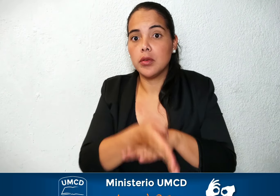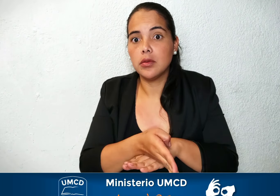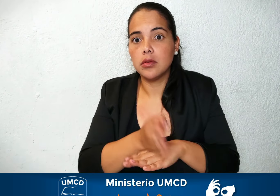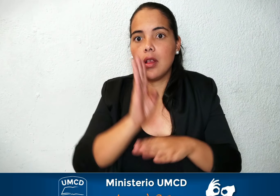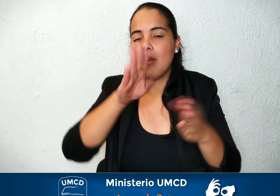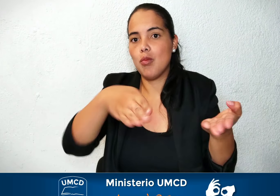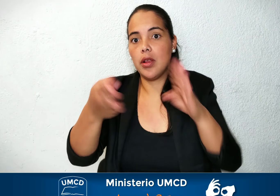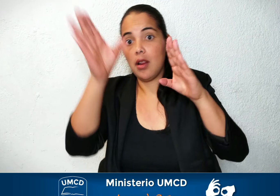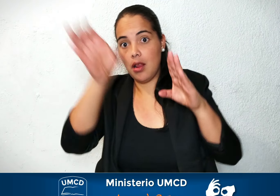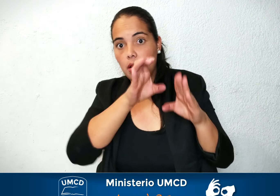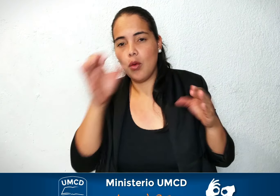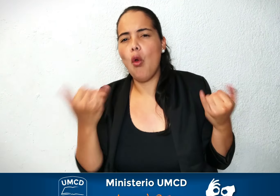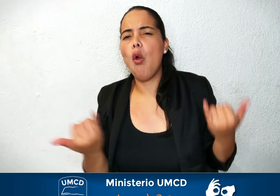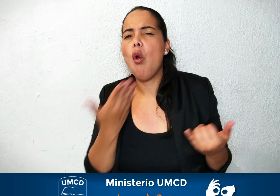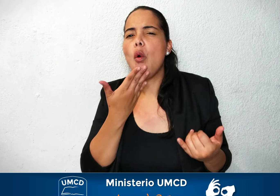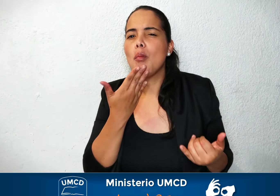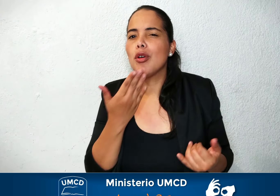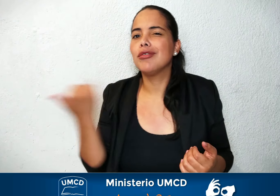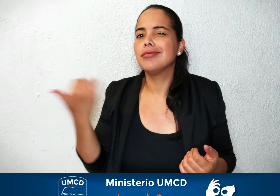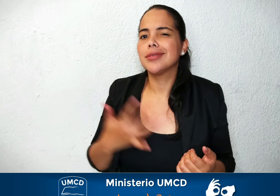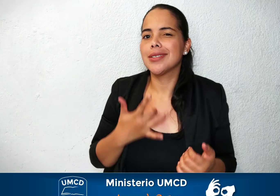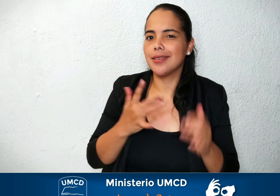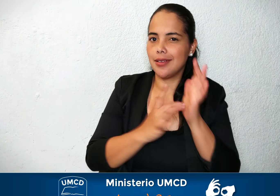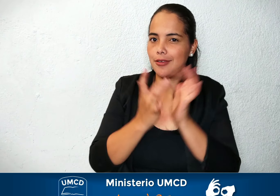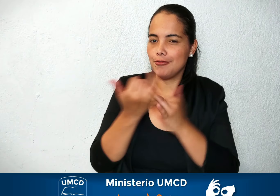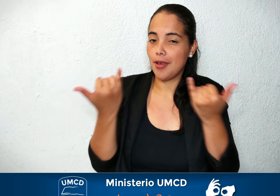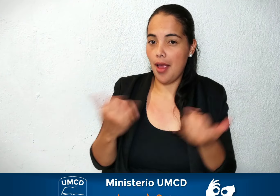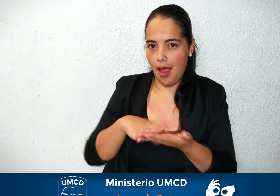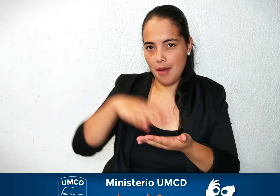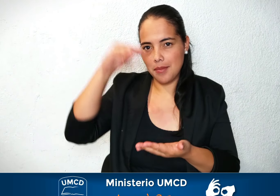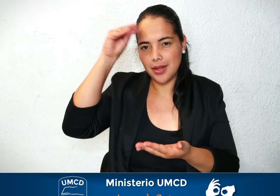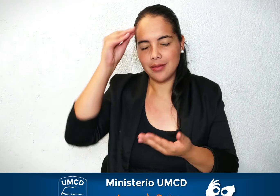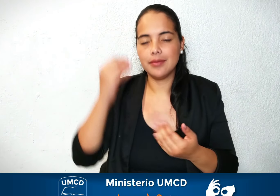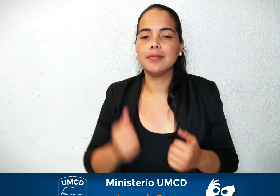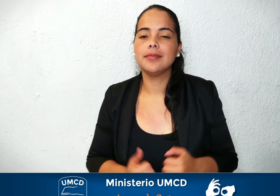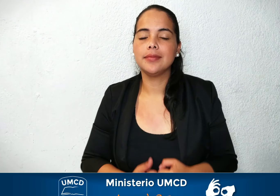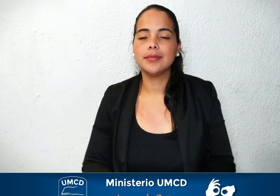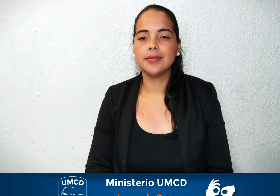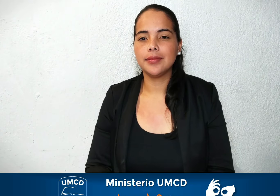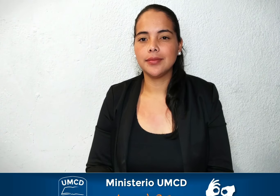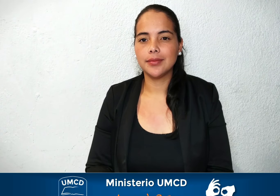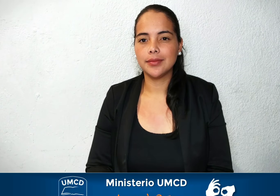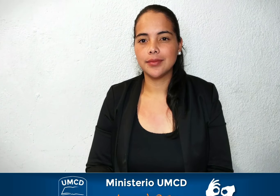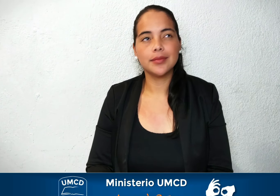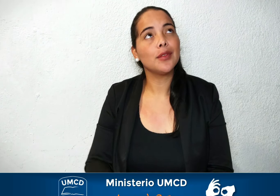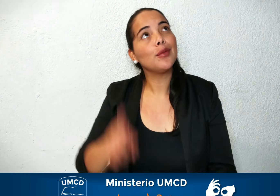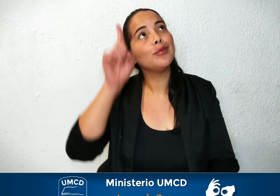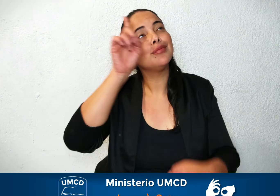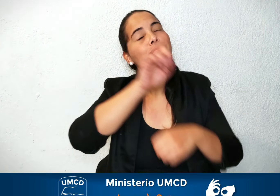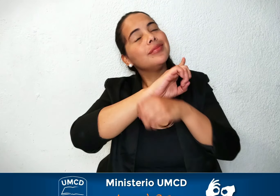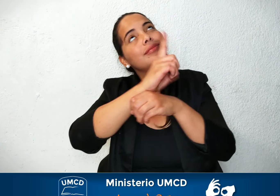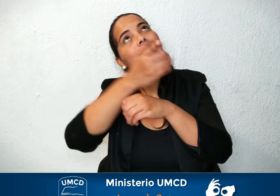llegar a la cruz. Es la lección de hoy día aquí, en un momento con Dios.